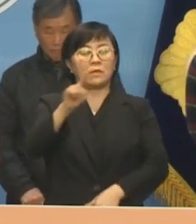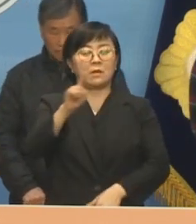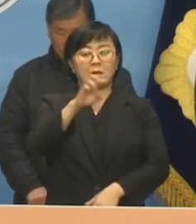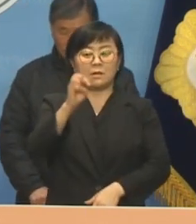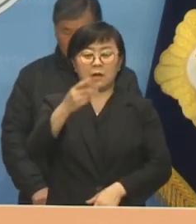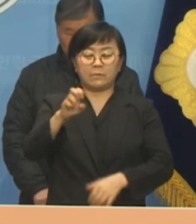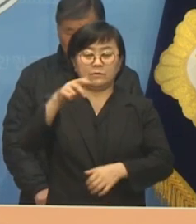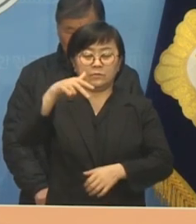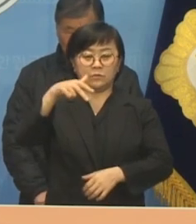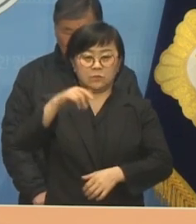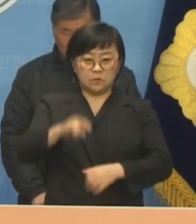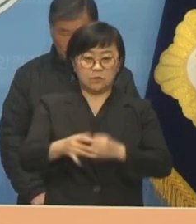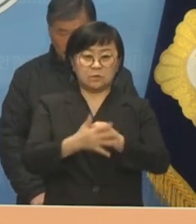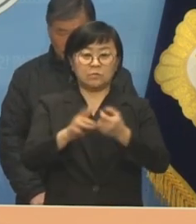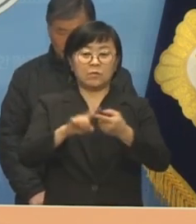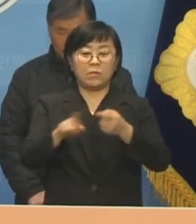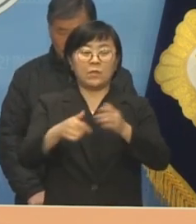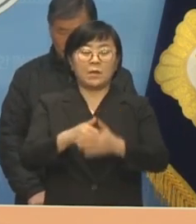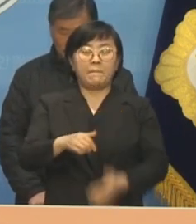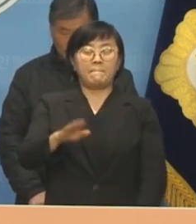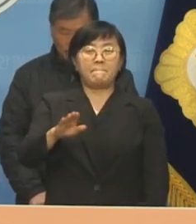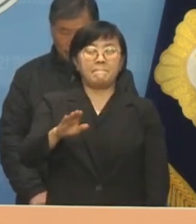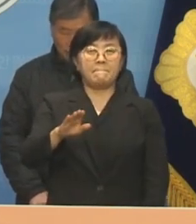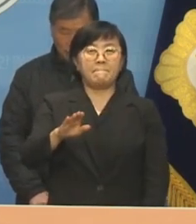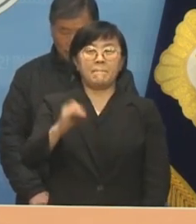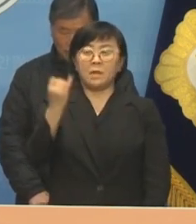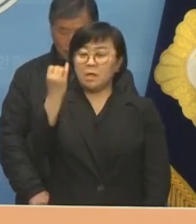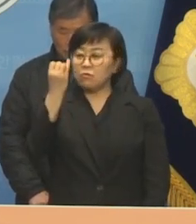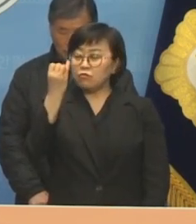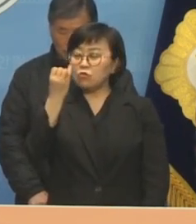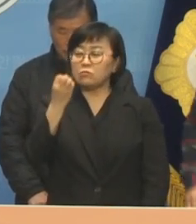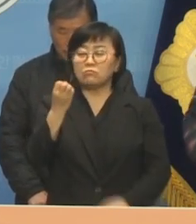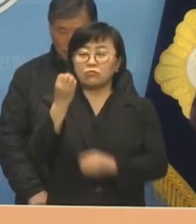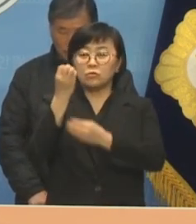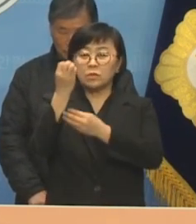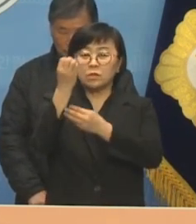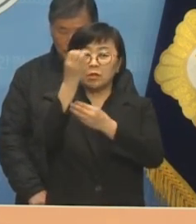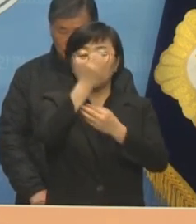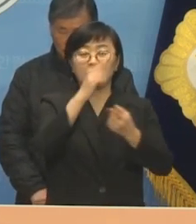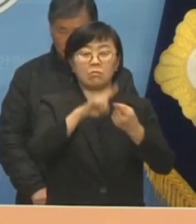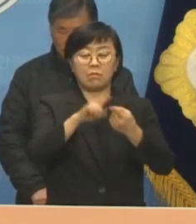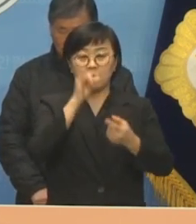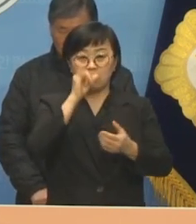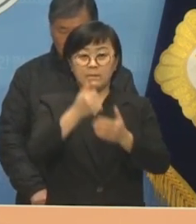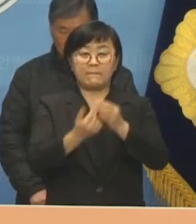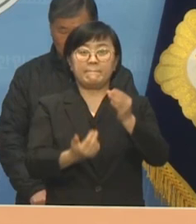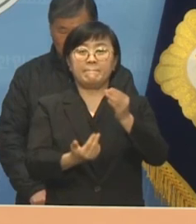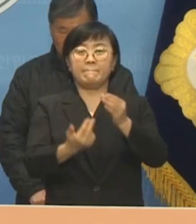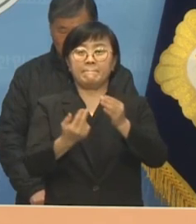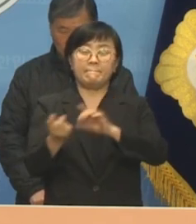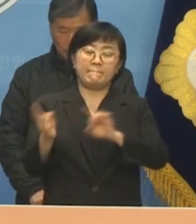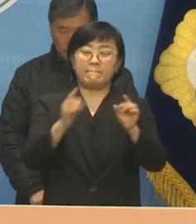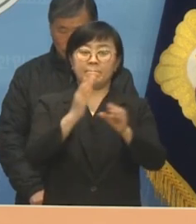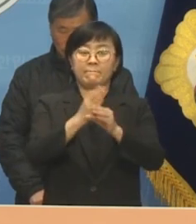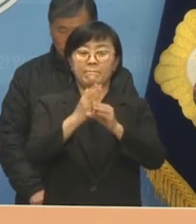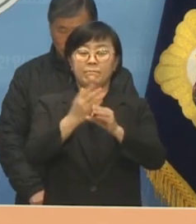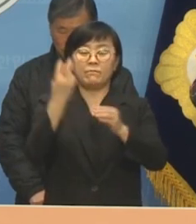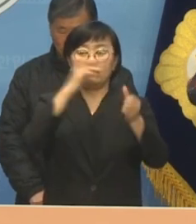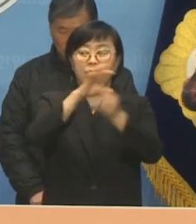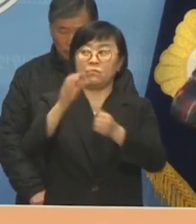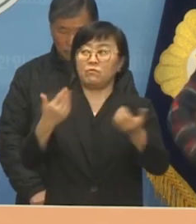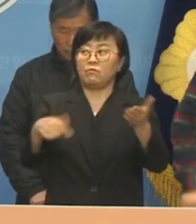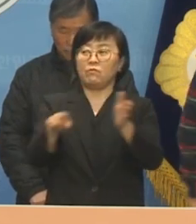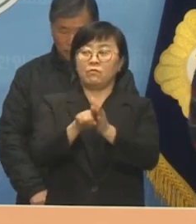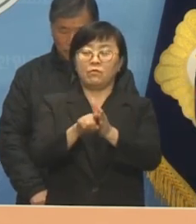수달, 하다못해 반딧불이도 살아가고 있는 곳입니다. 거주하는 곳이 보존해야 할 곳.